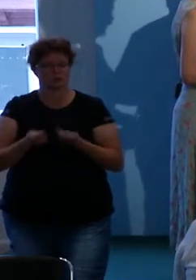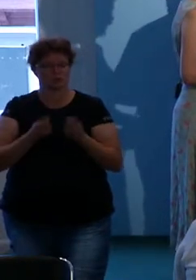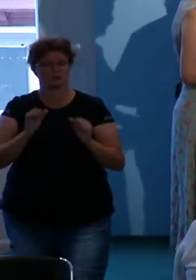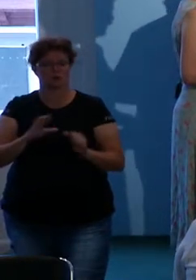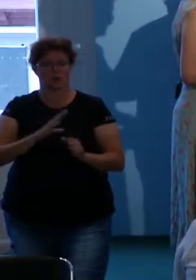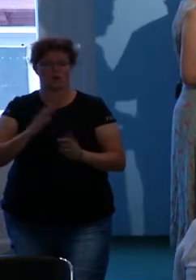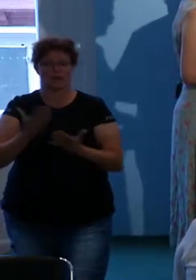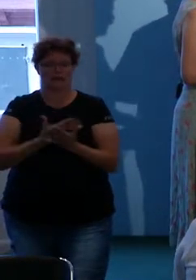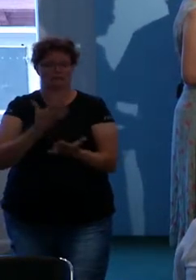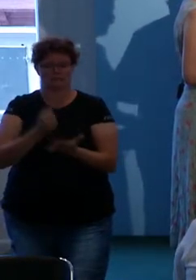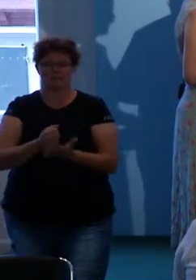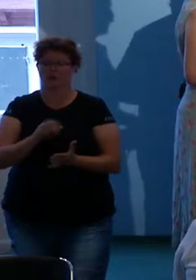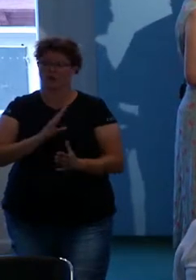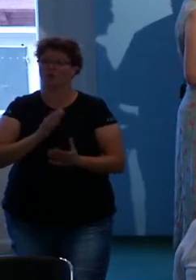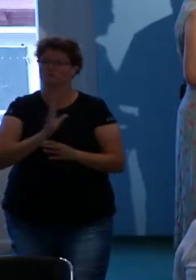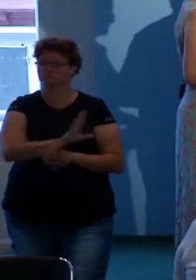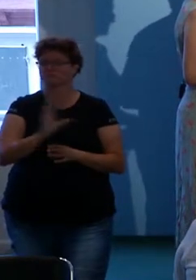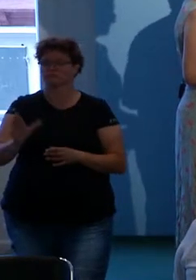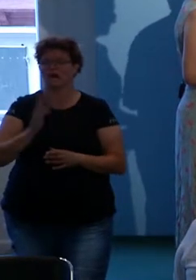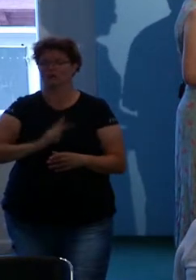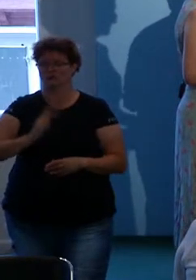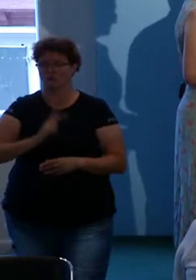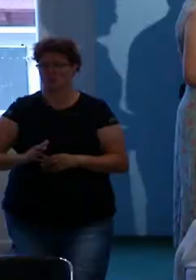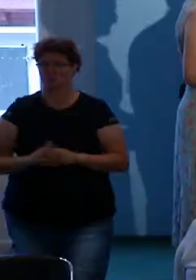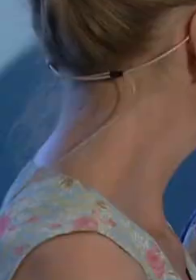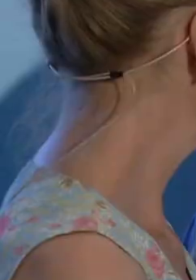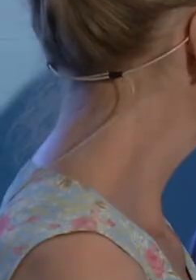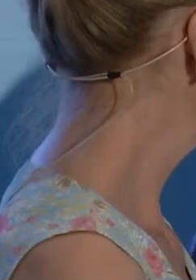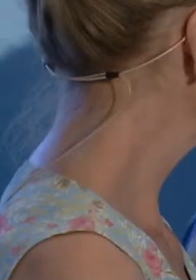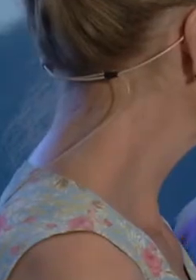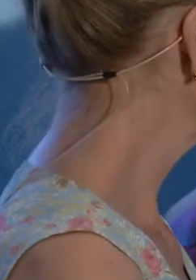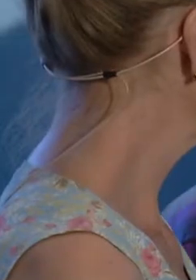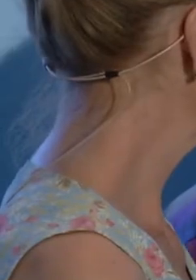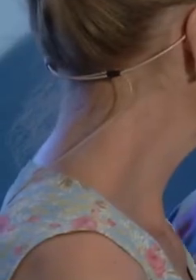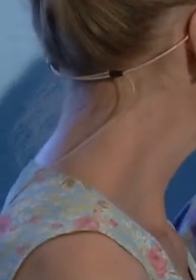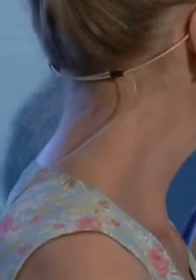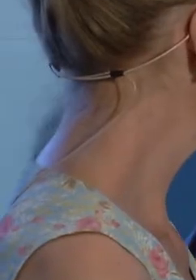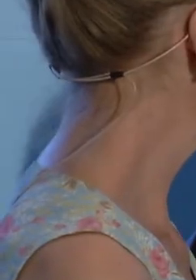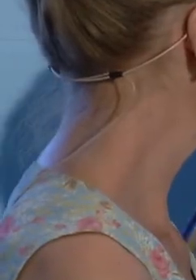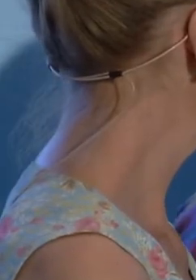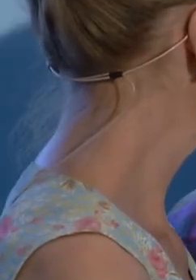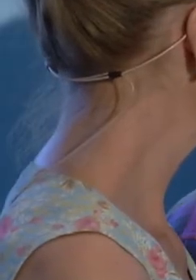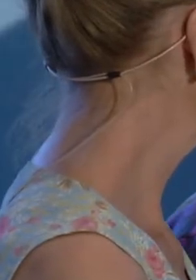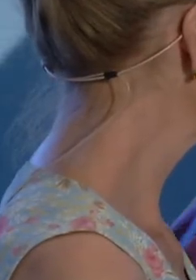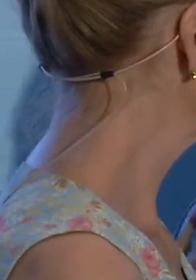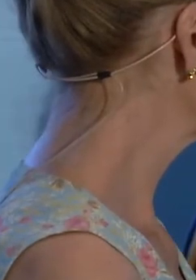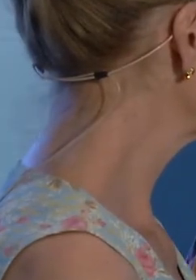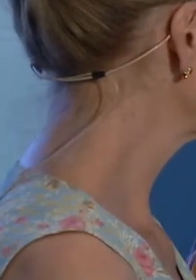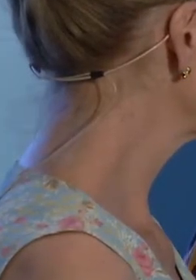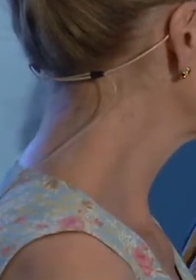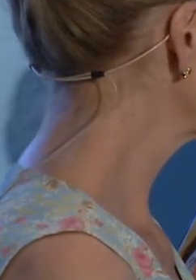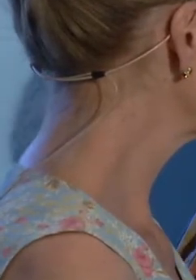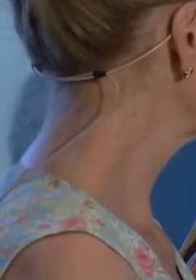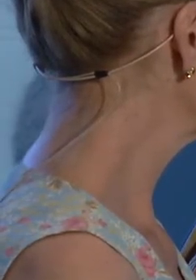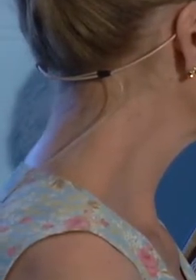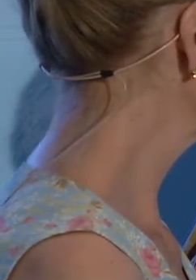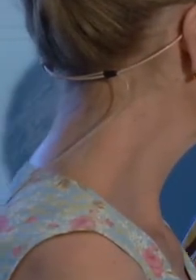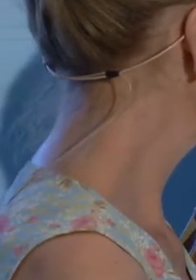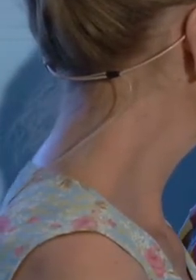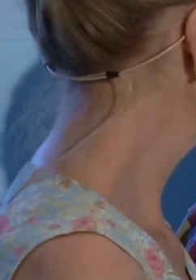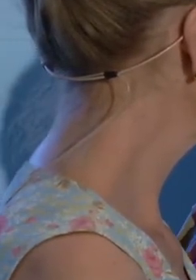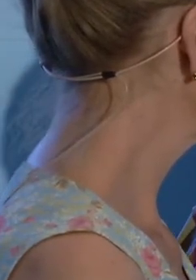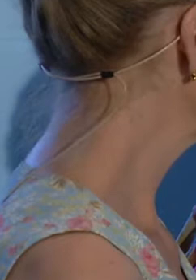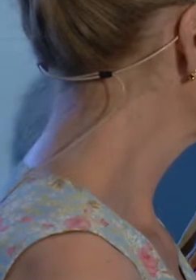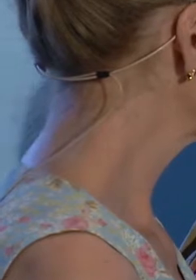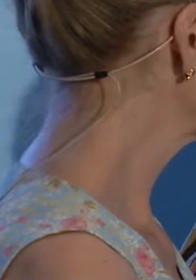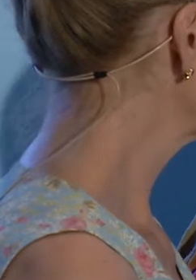och att landstingen faktiskt har det ansvaret någonstans. Och då måste vi naturligtvis få hjälp med ekonomin och i de läkemedelsförhandlingar som